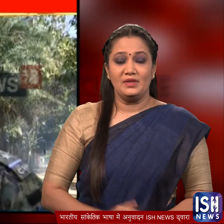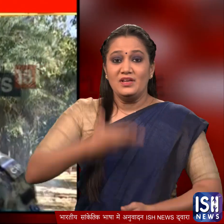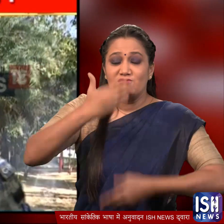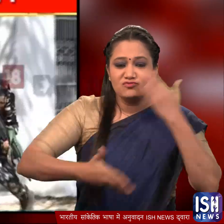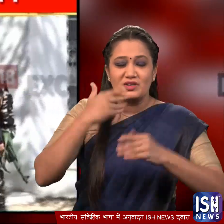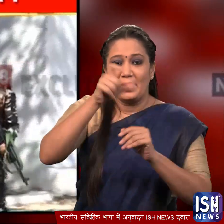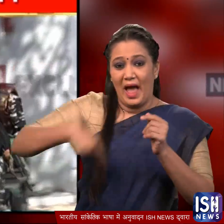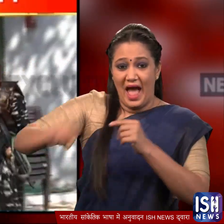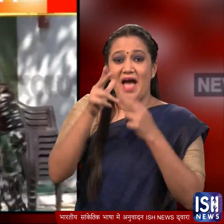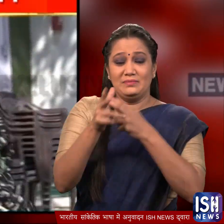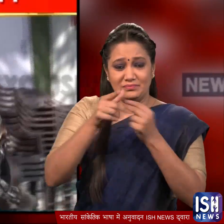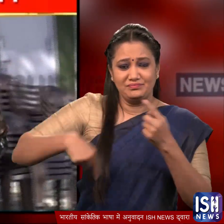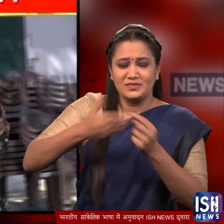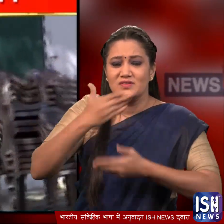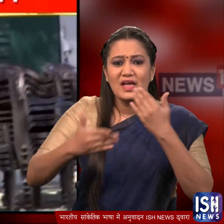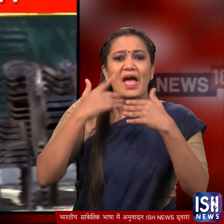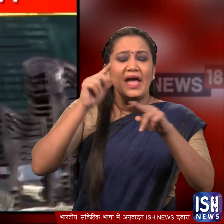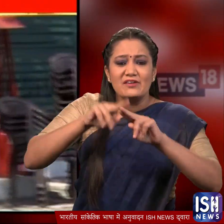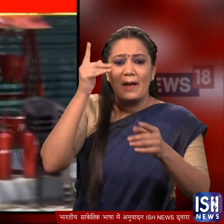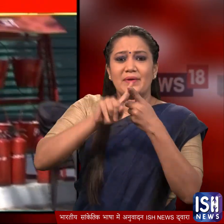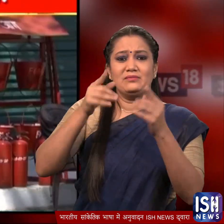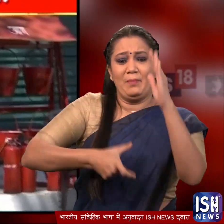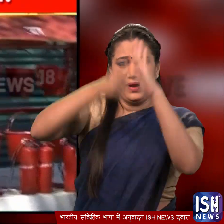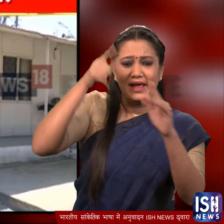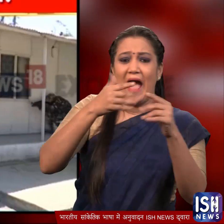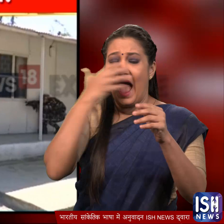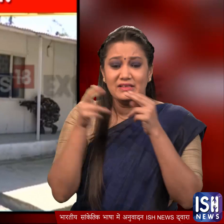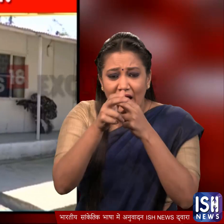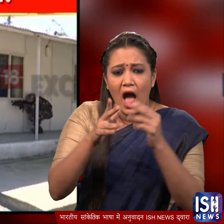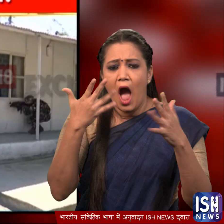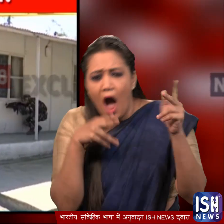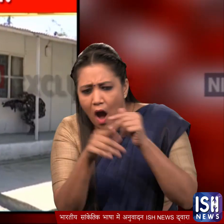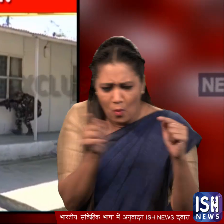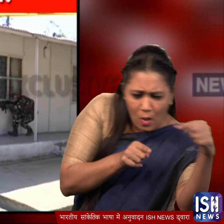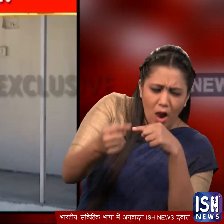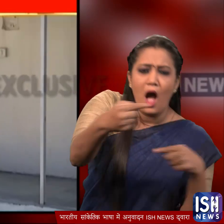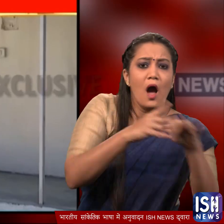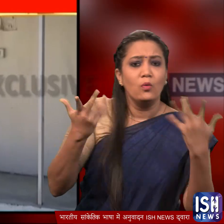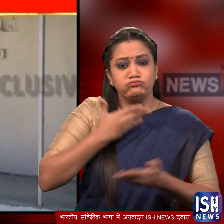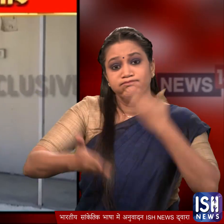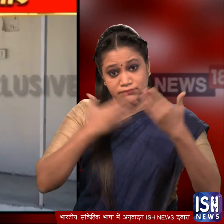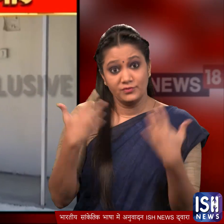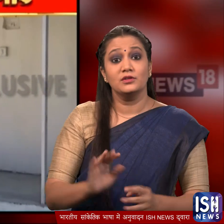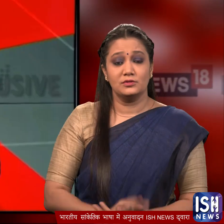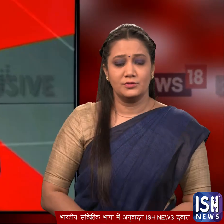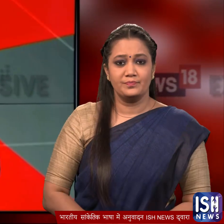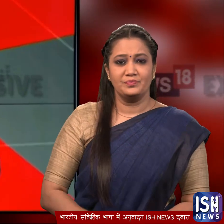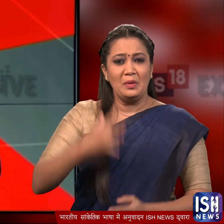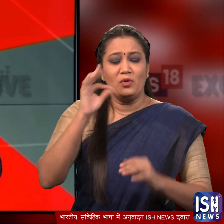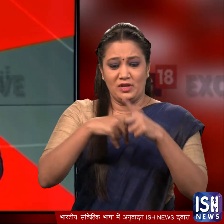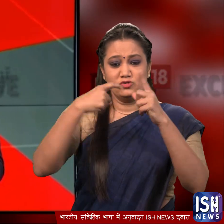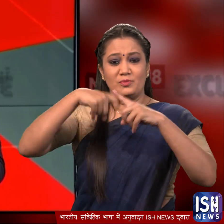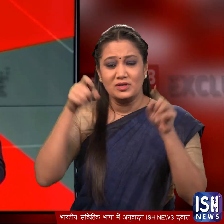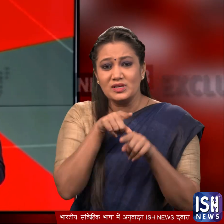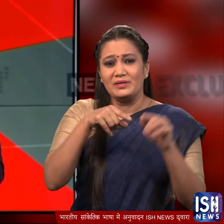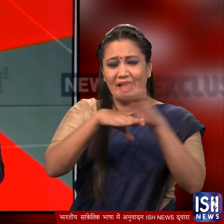डालें। ट्रेनिंग के दौरान जवानों को यह भी सिखाया गया कि किसी मकान में अगर आतंकी छिपे हों तो उन्हें कैसे निशाना बनाया जा सकता है। सौभाग्य की एक